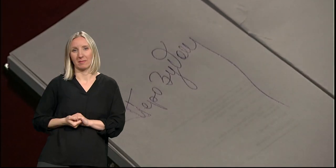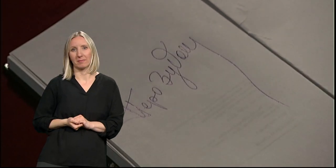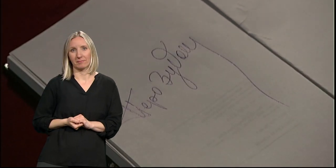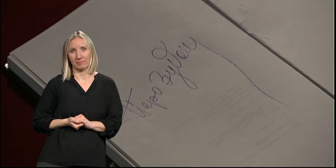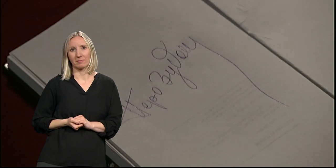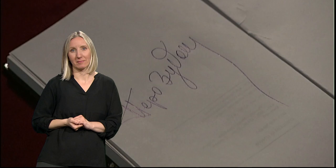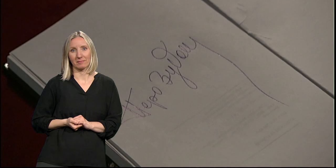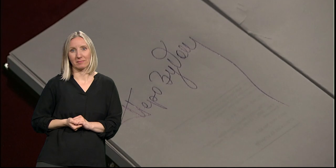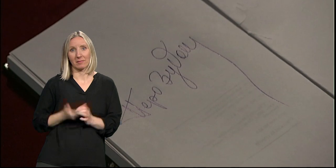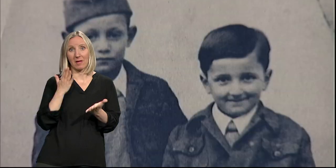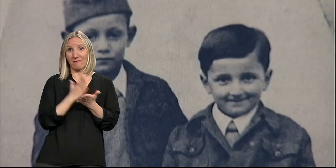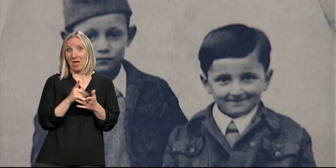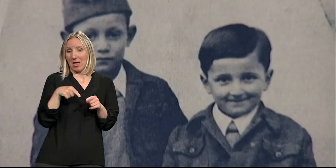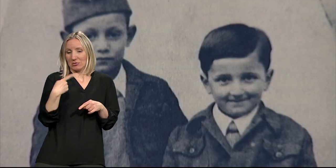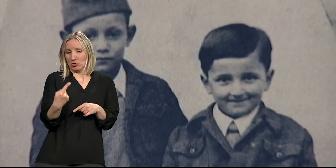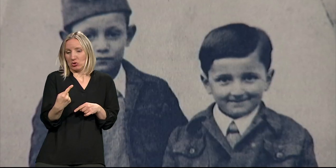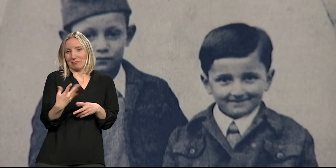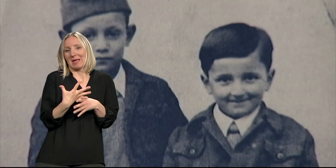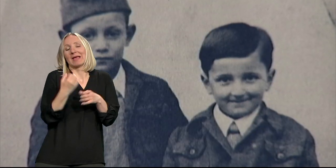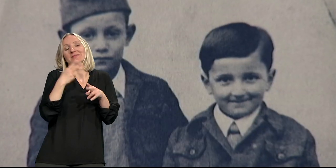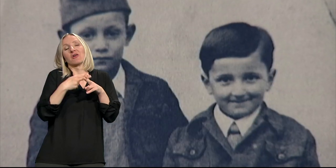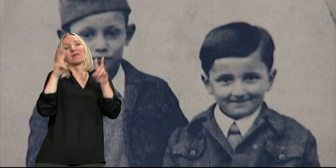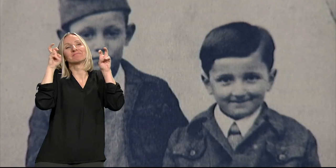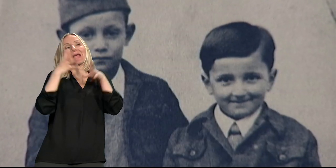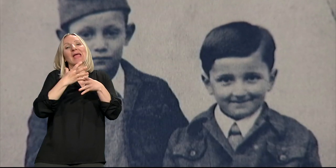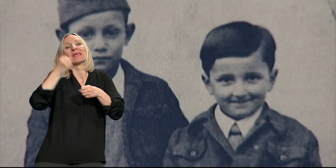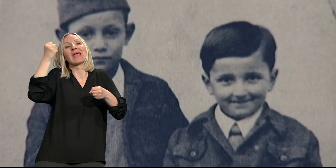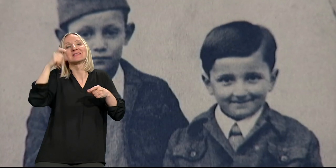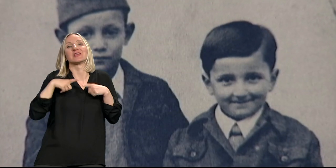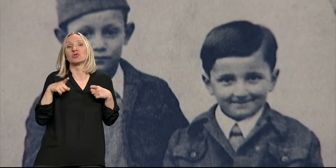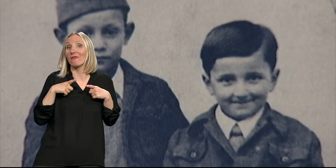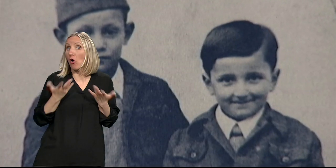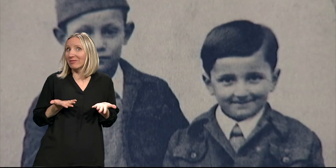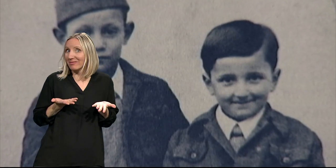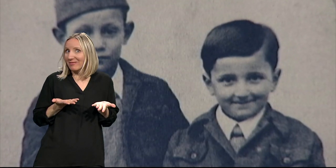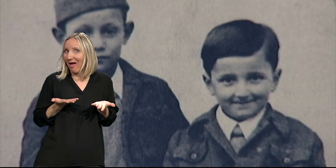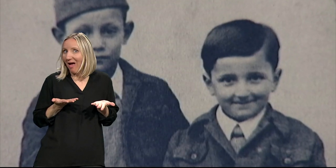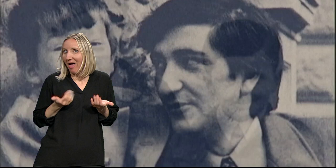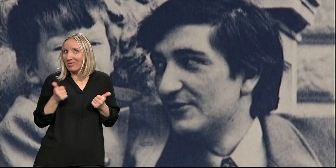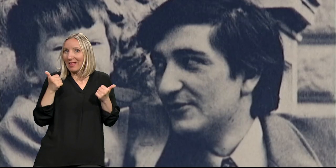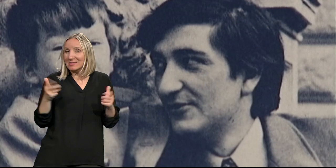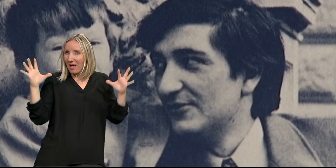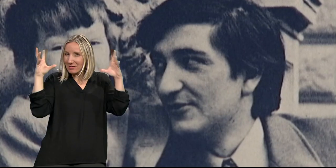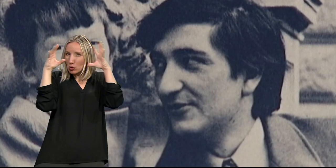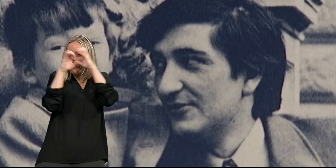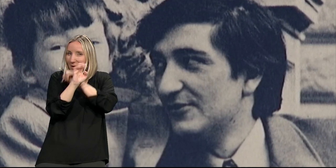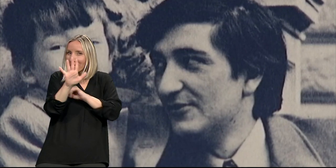Ušli ste već u jesen života, da se polako sabirate ili da se našalim pomalo i oduzimate.